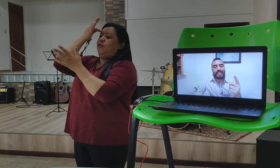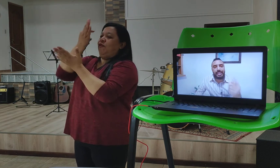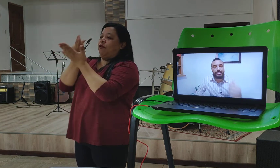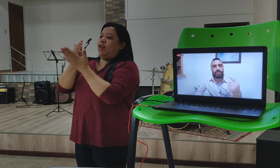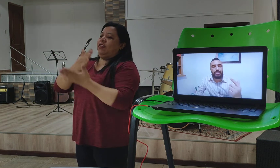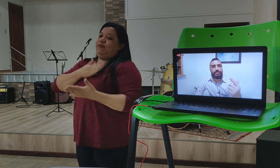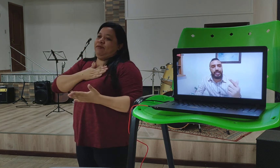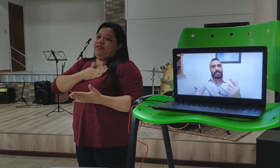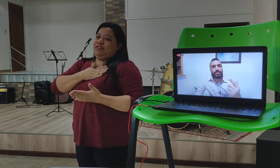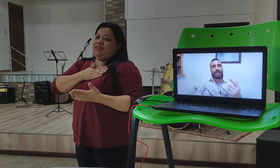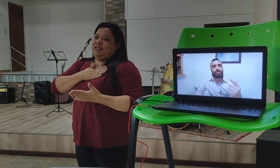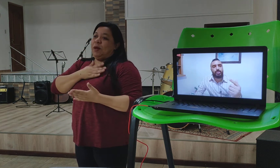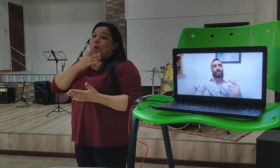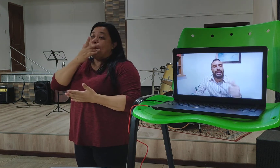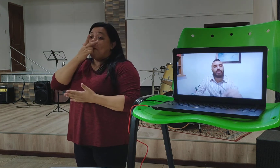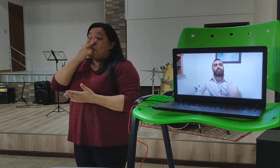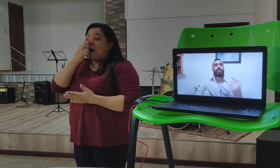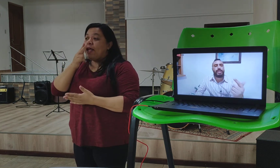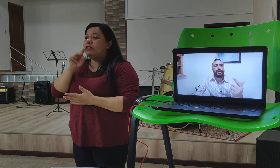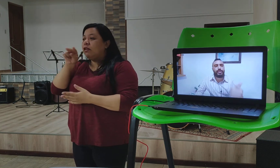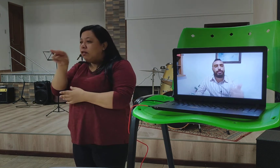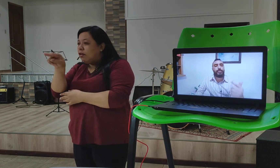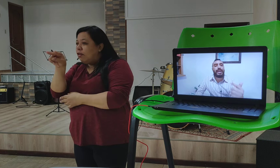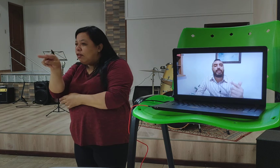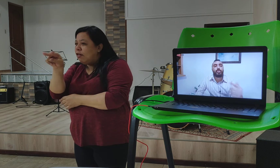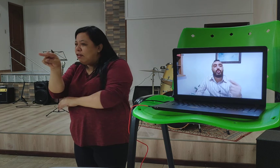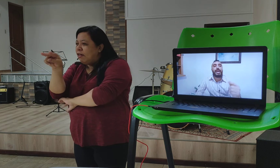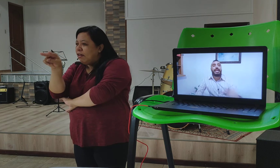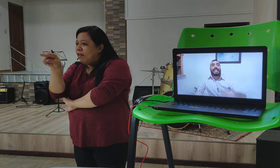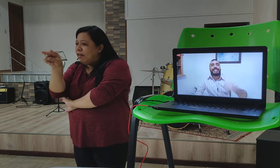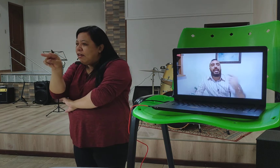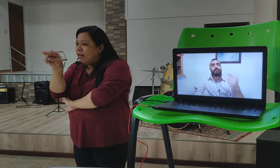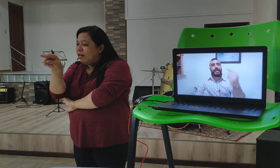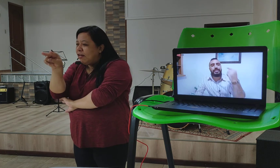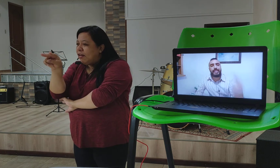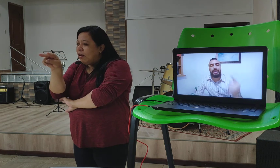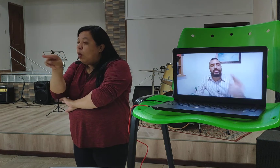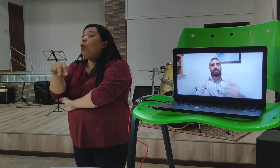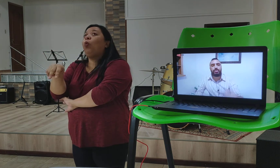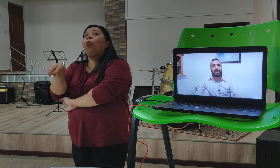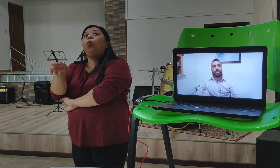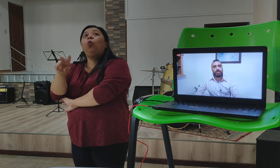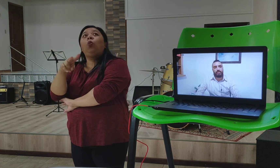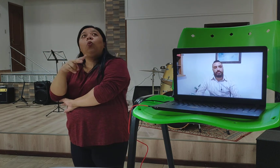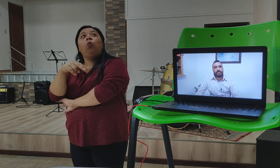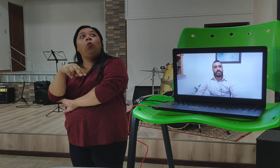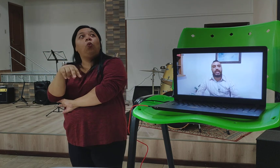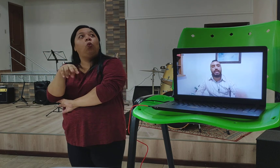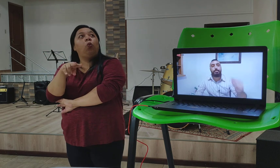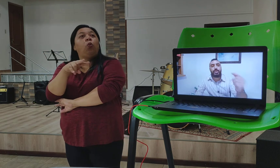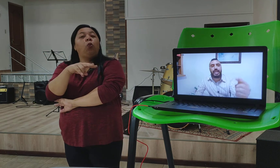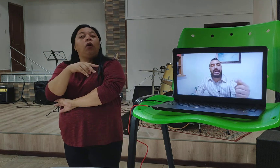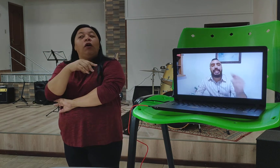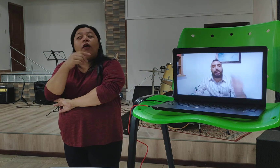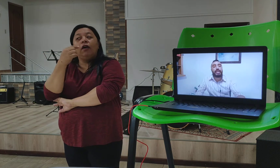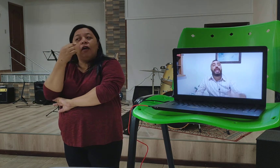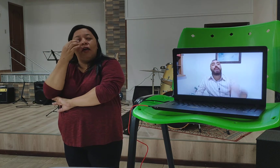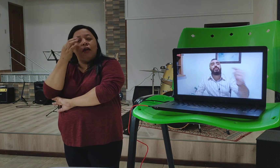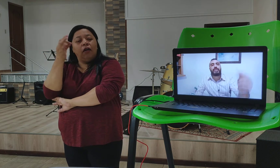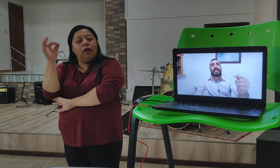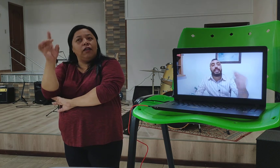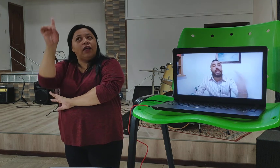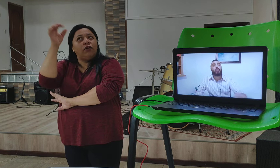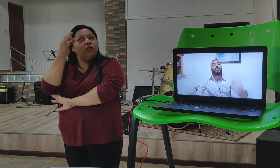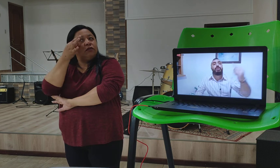isso é verdade, Deus havia desviado o seu olhar com o objetivo de provar a sua dependência do Senhor. Se ele buscaria,